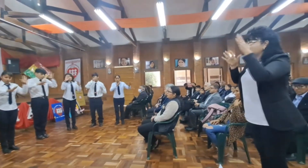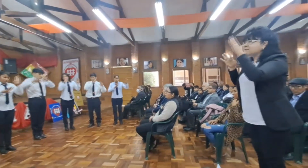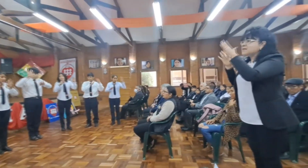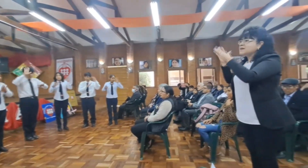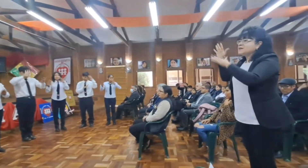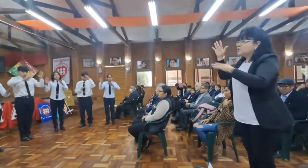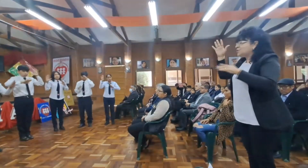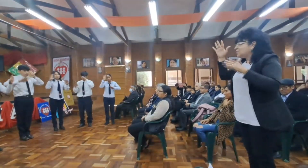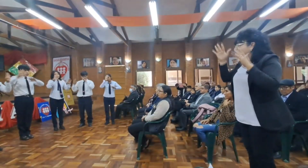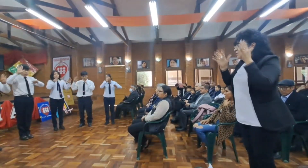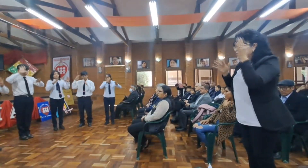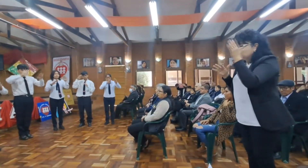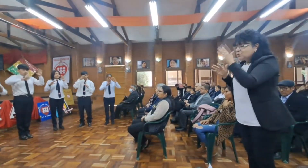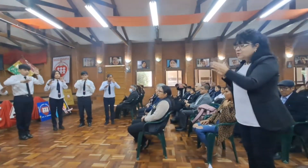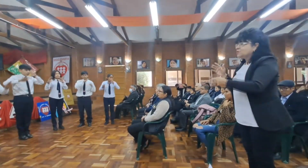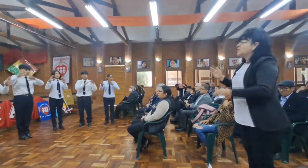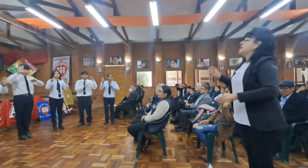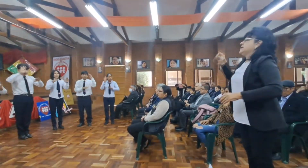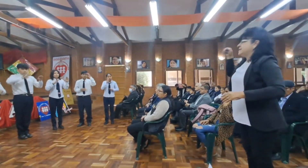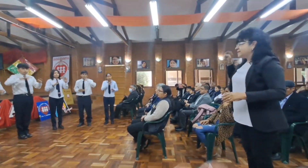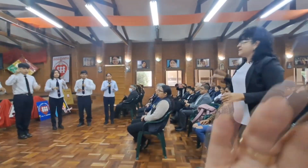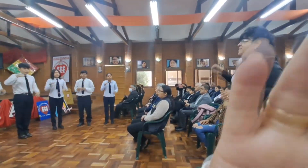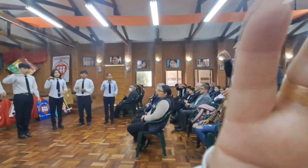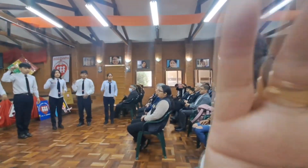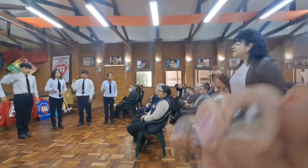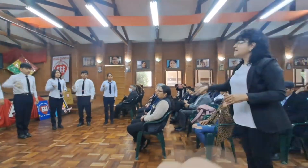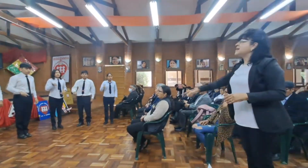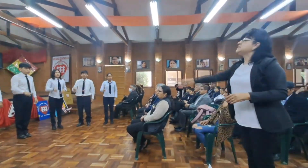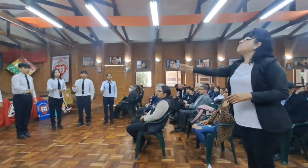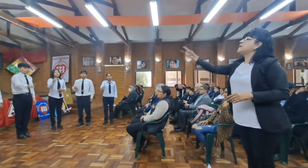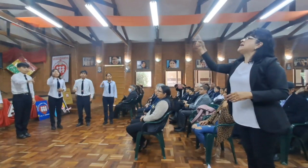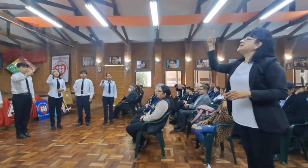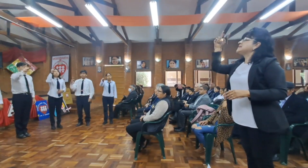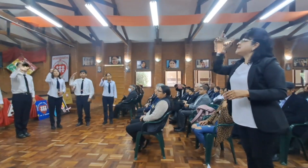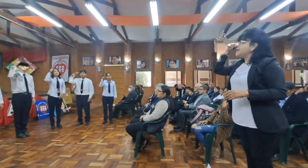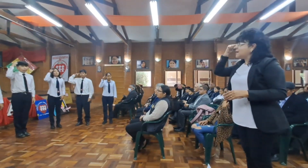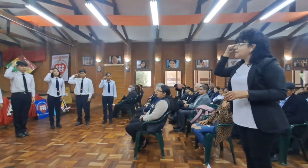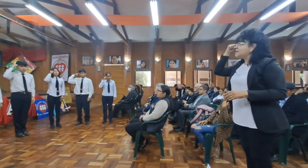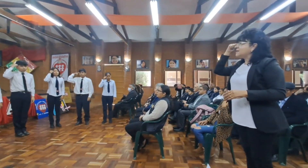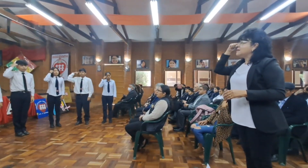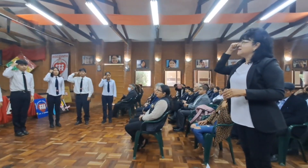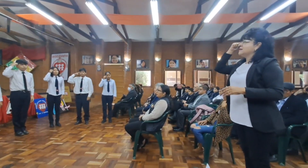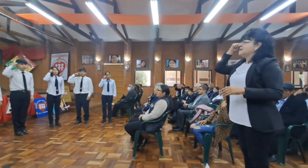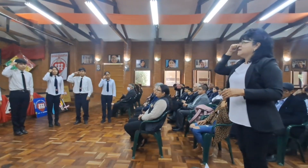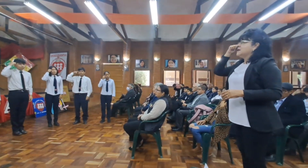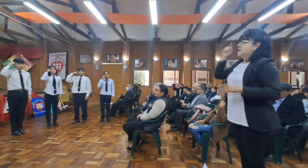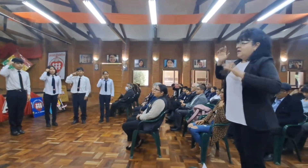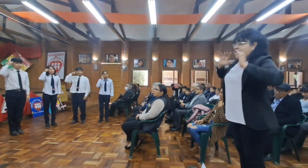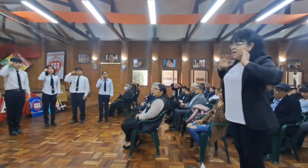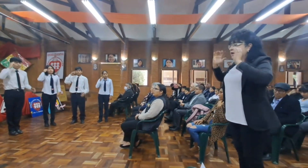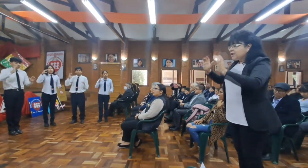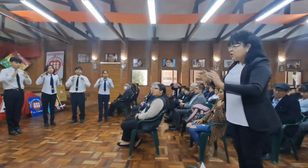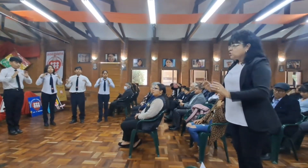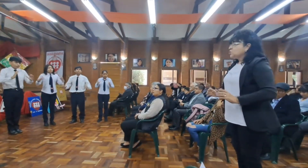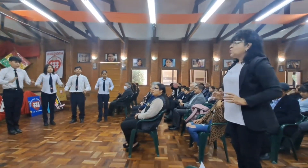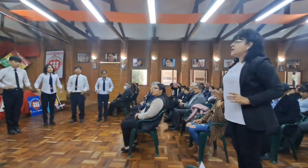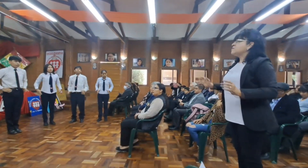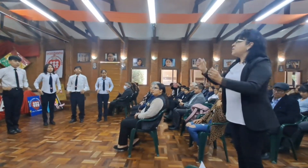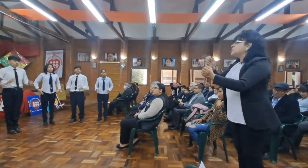agradecimiento a toda la gente que en estos 58 años pues ha ido aportando, ha ido dejando huella en